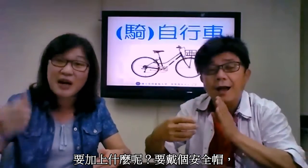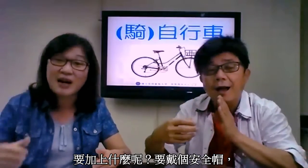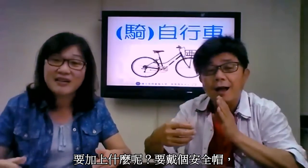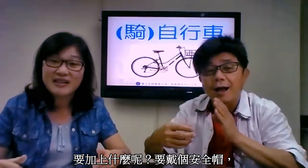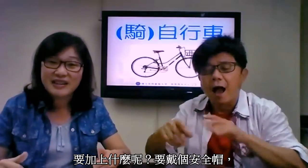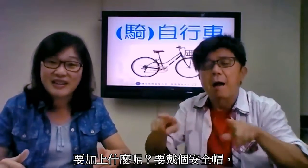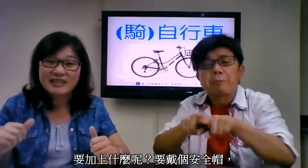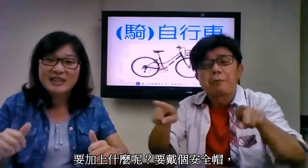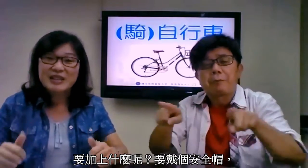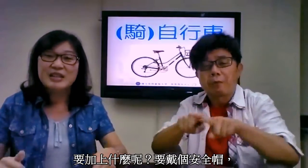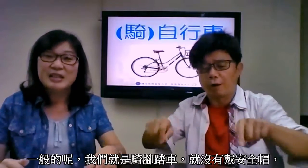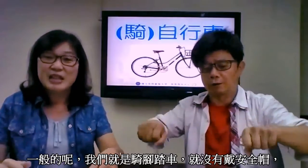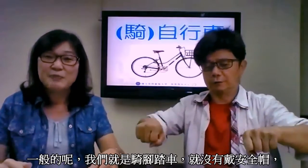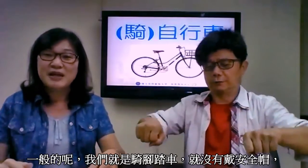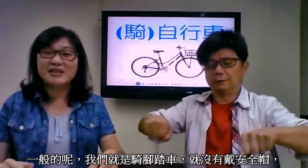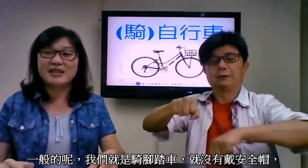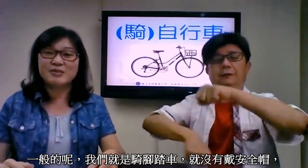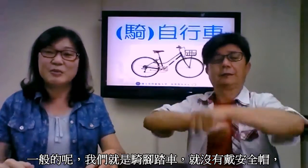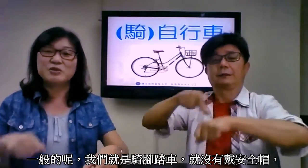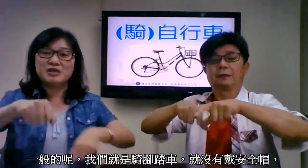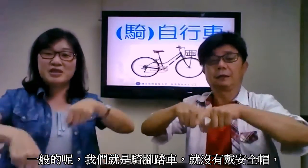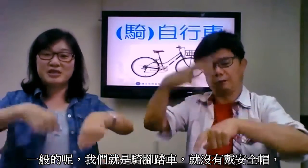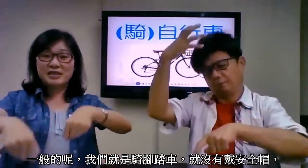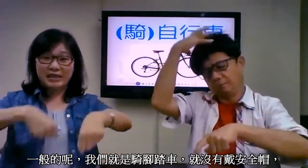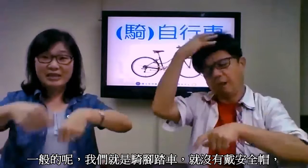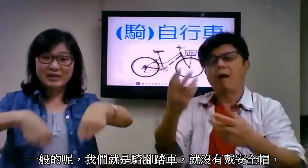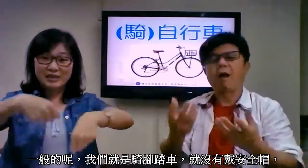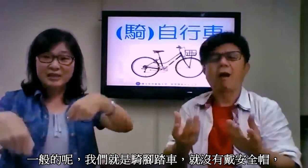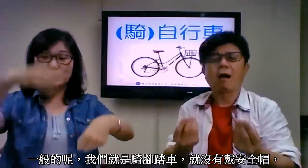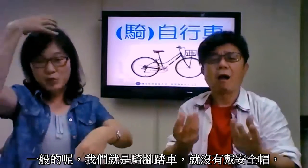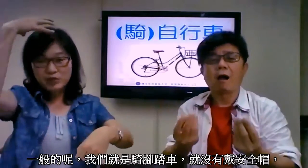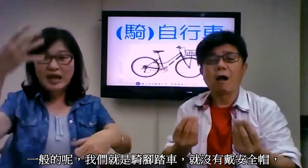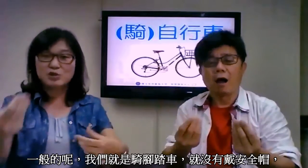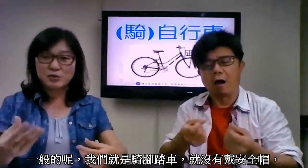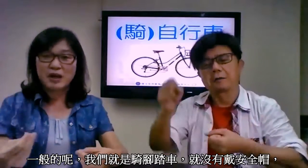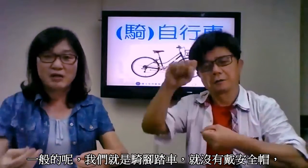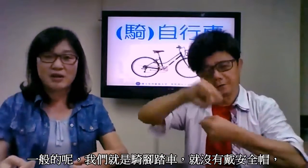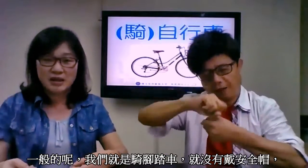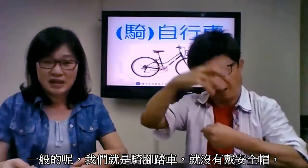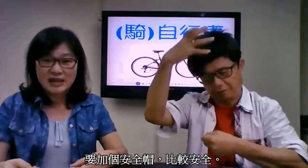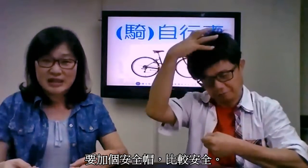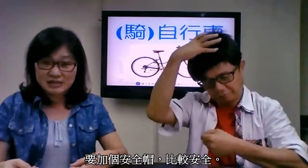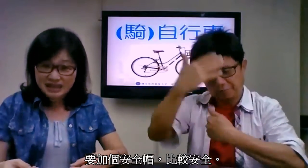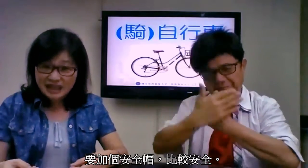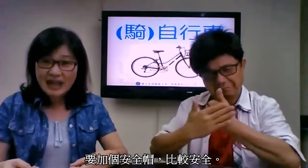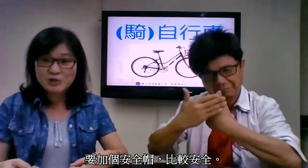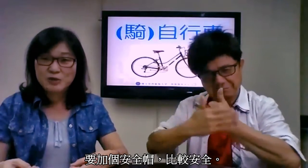帽。一般的呢，我们就是骑脚踏车就没有戴安全帽，要加个安全